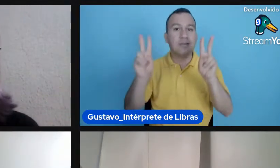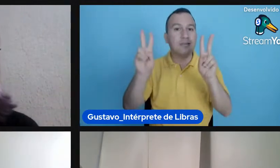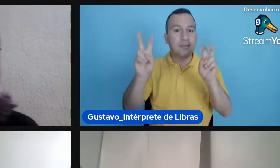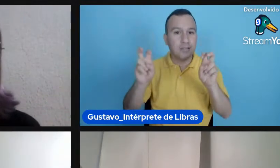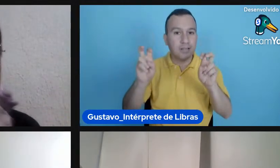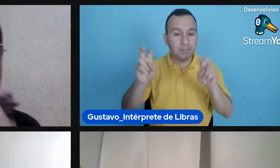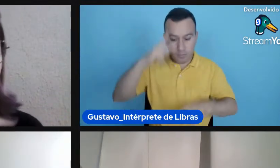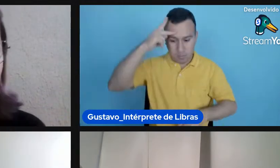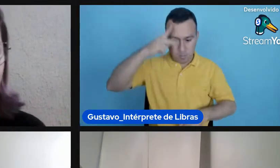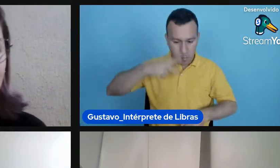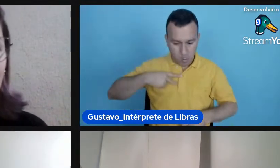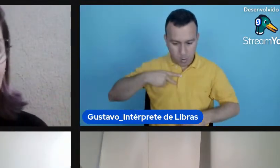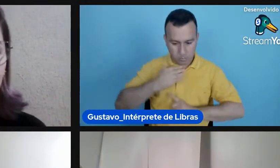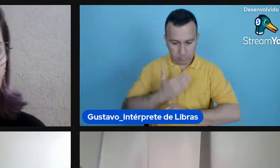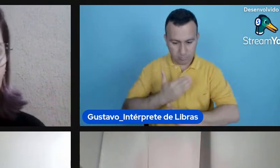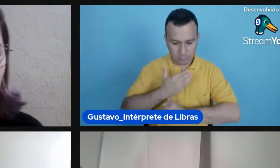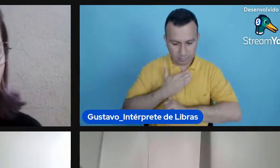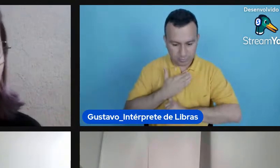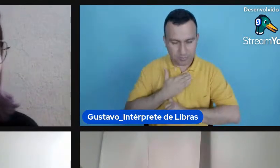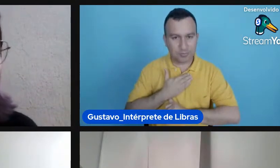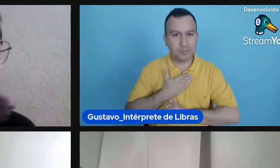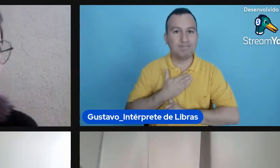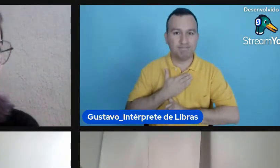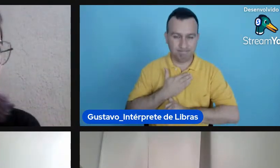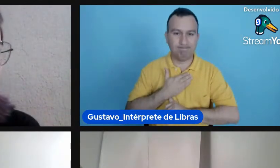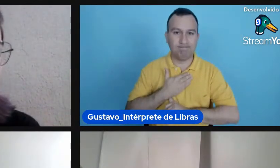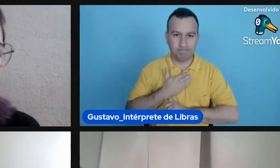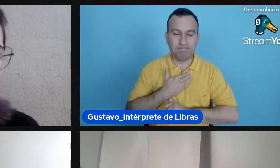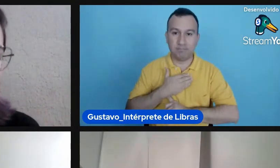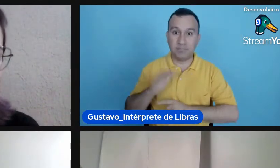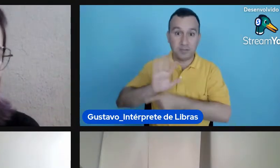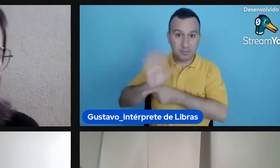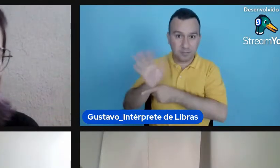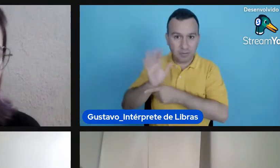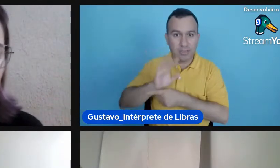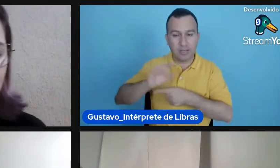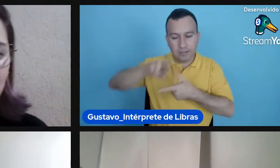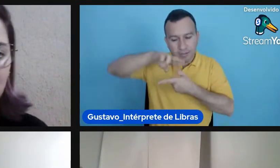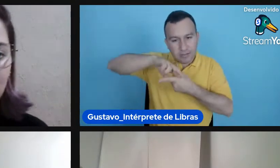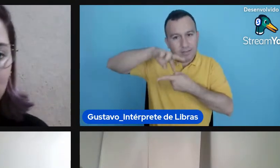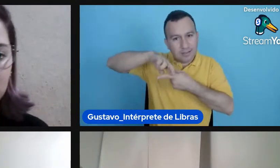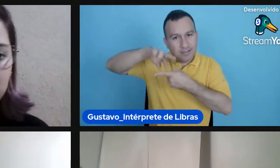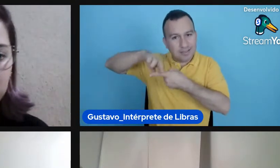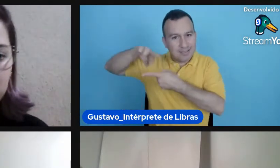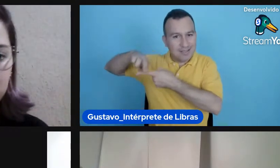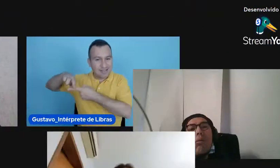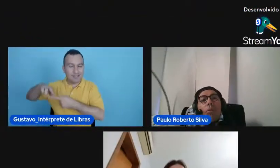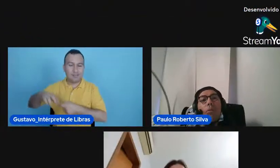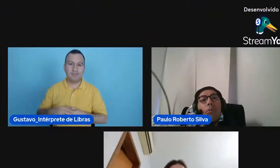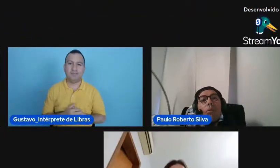né? Essa série de vídeos, e aí traz